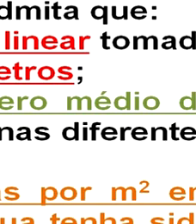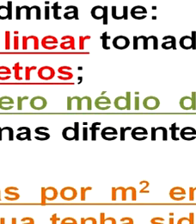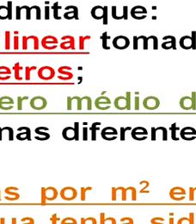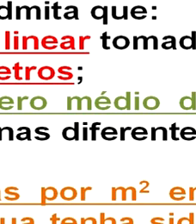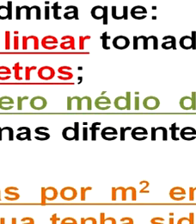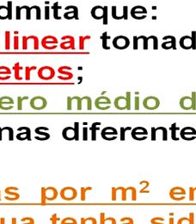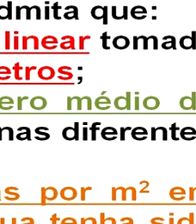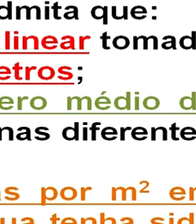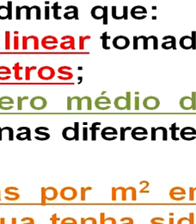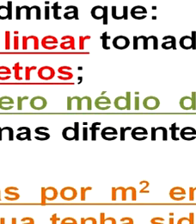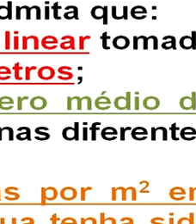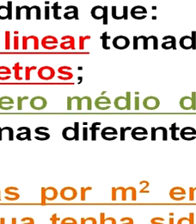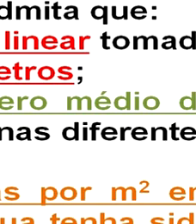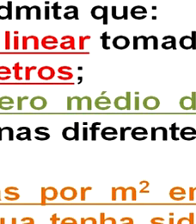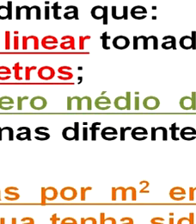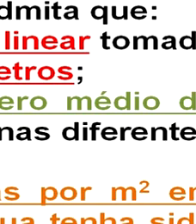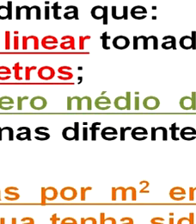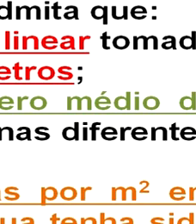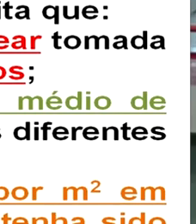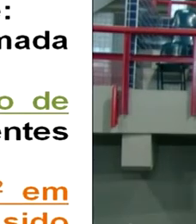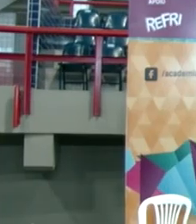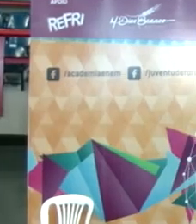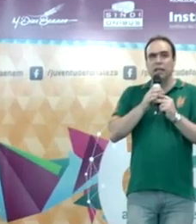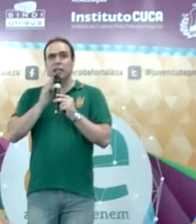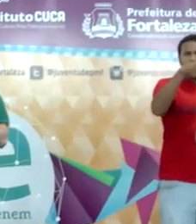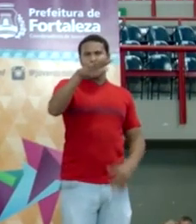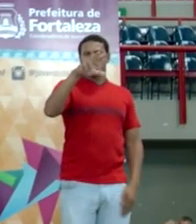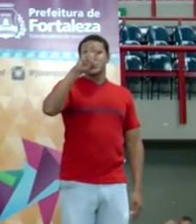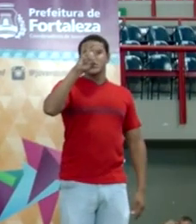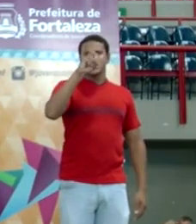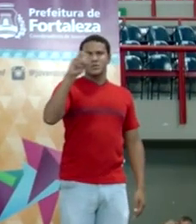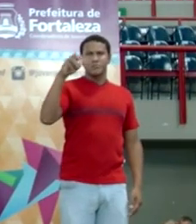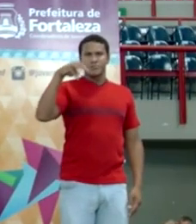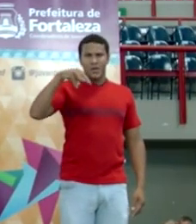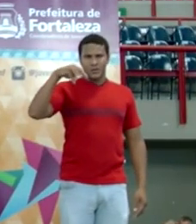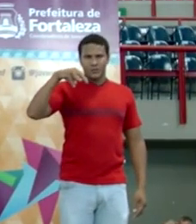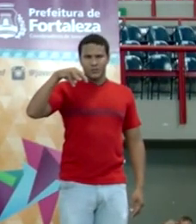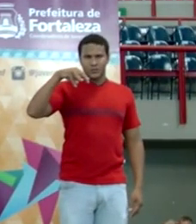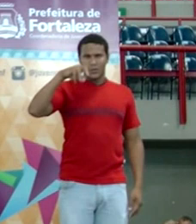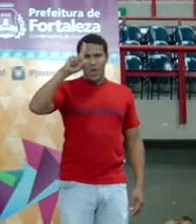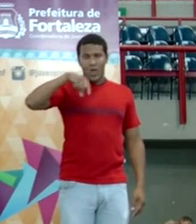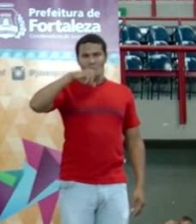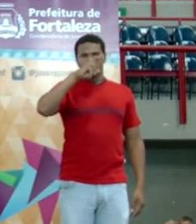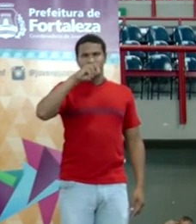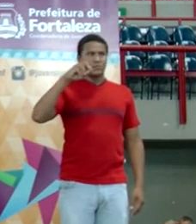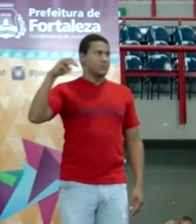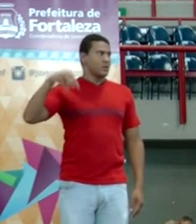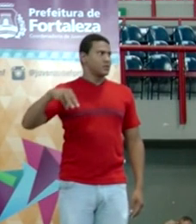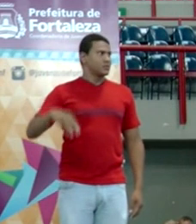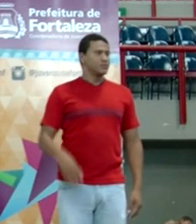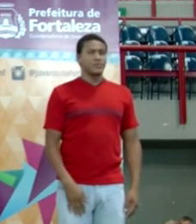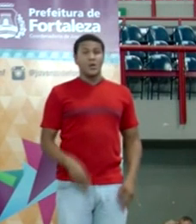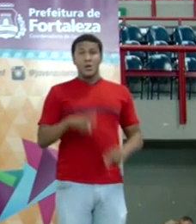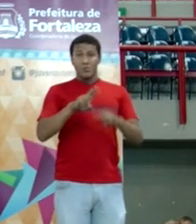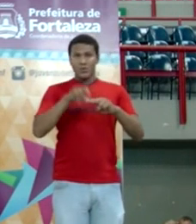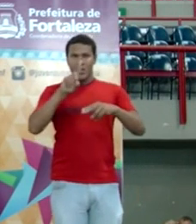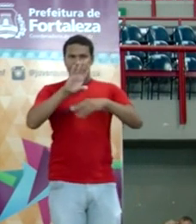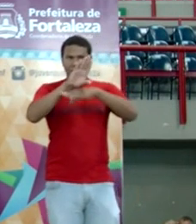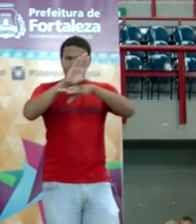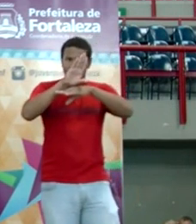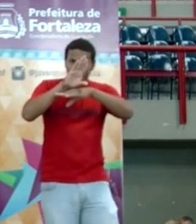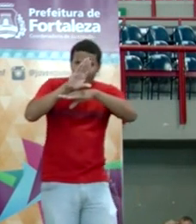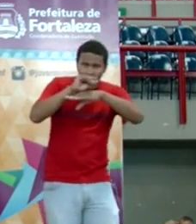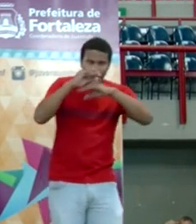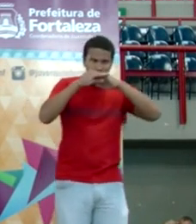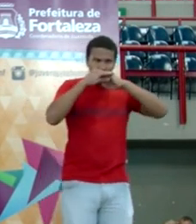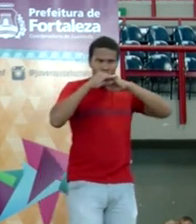linear tomada pela população seja de 500 metros. Então essa foto, presta atenção, a foto é uma rua, essa rua